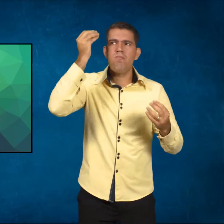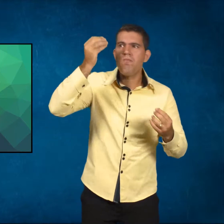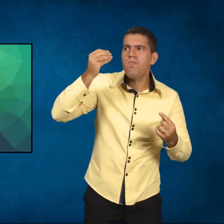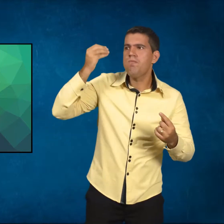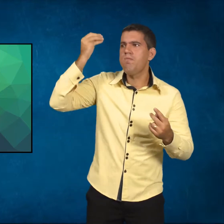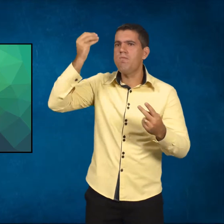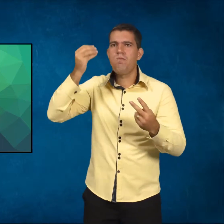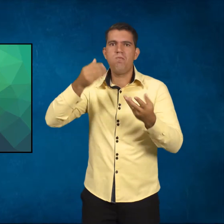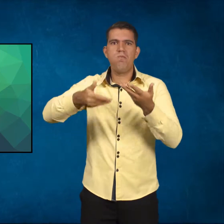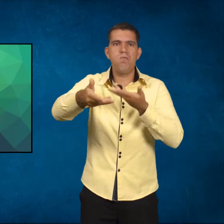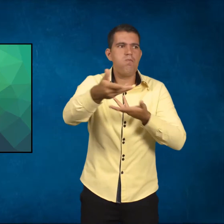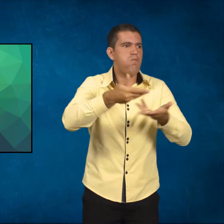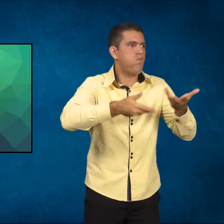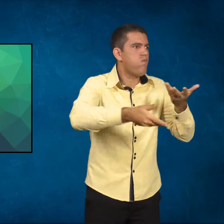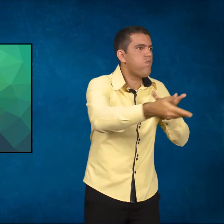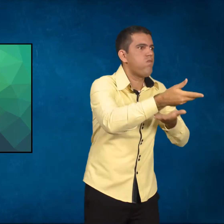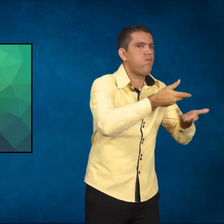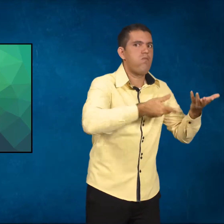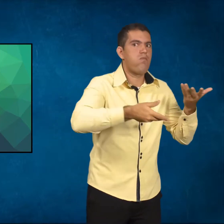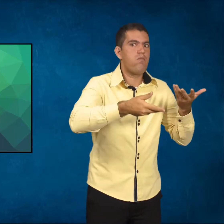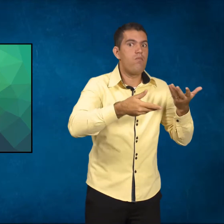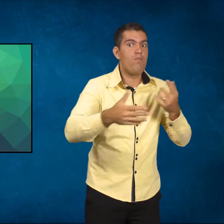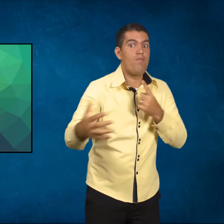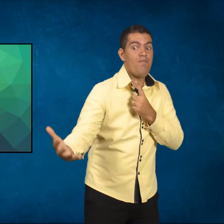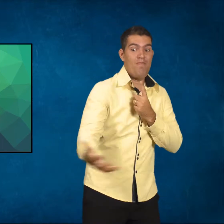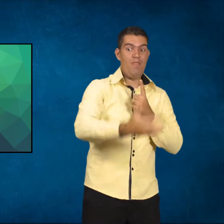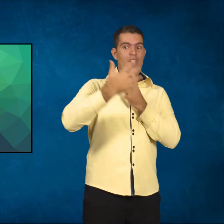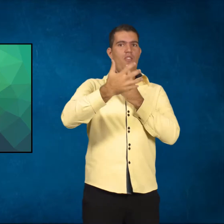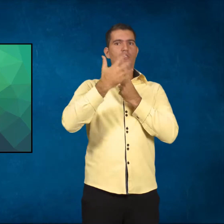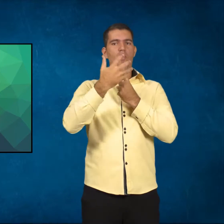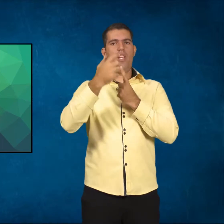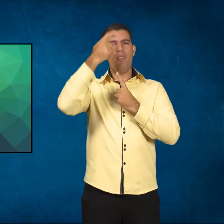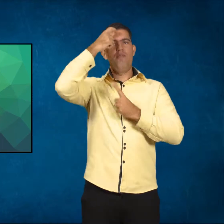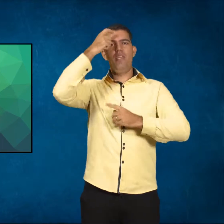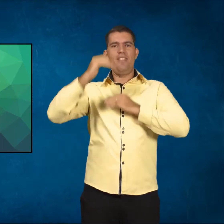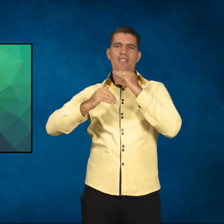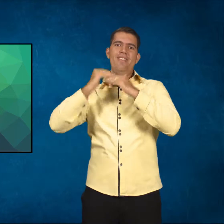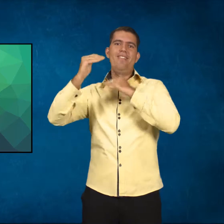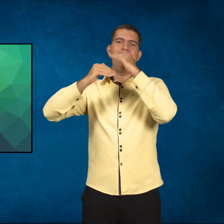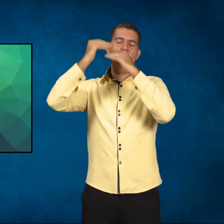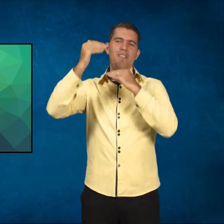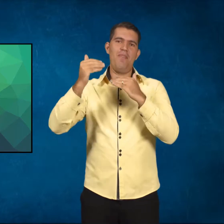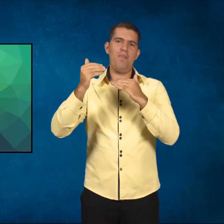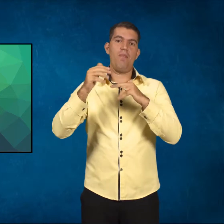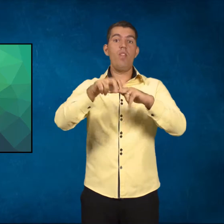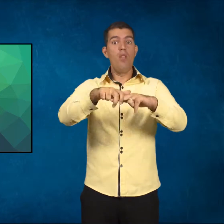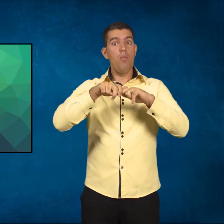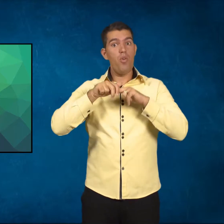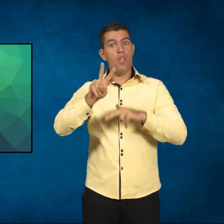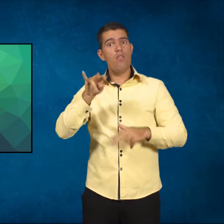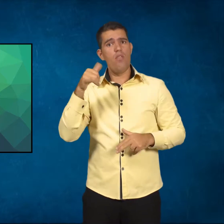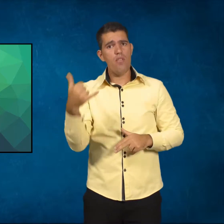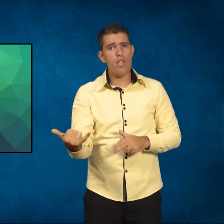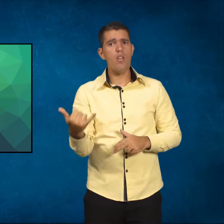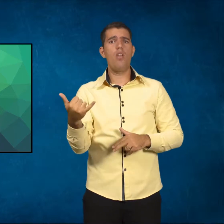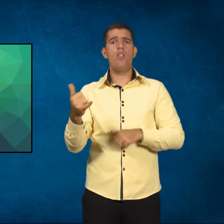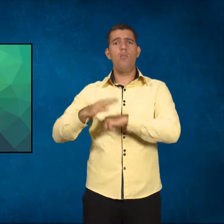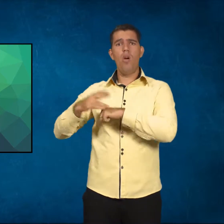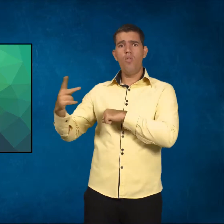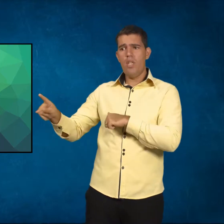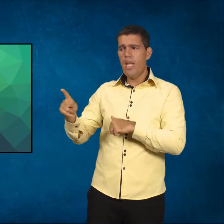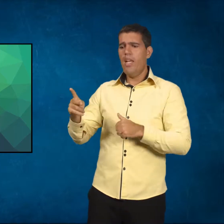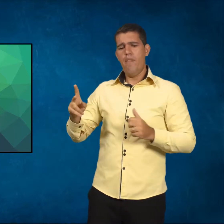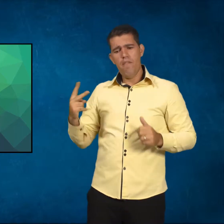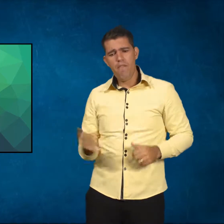experiências, vai impactar no seu desenvolvimento intelectual. Então, por isso que ele passou a valorizar muito as questões